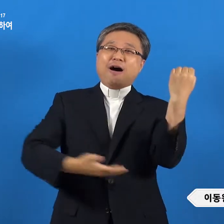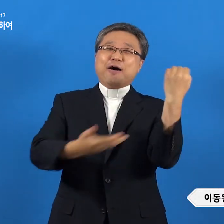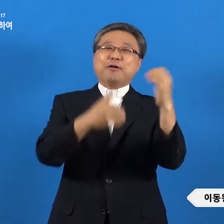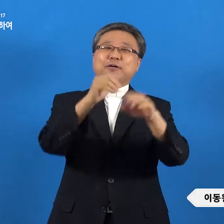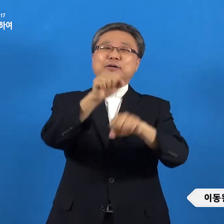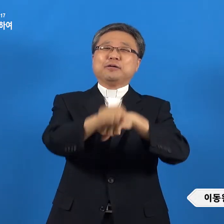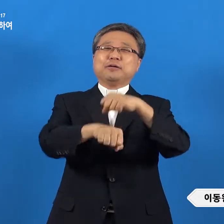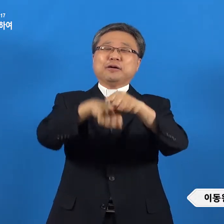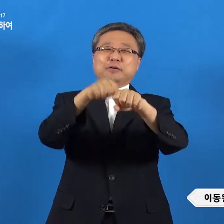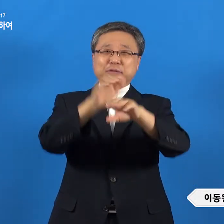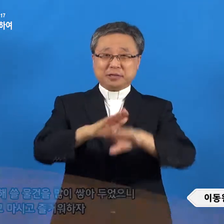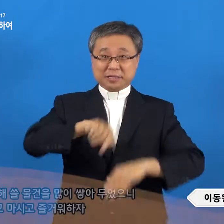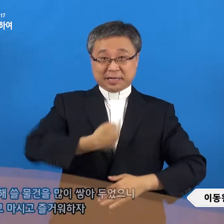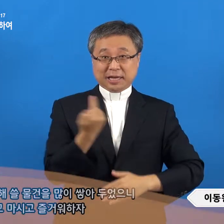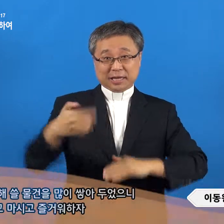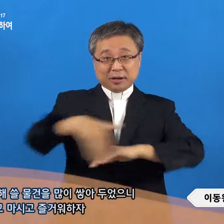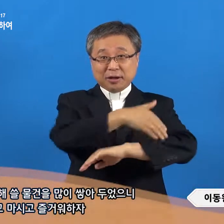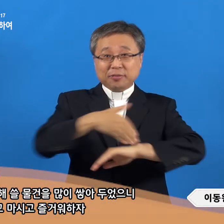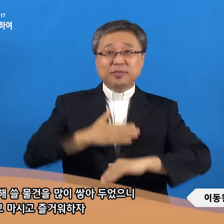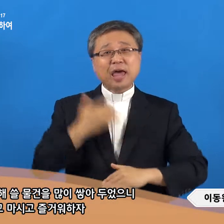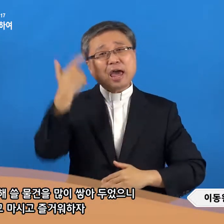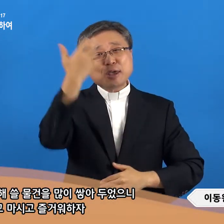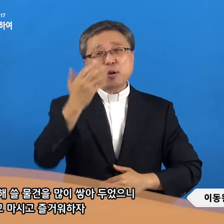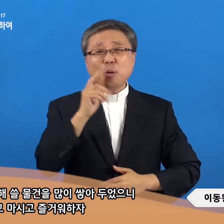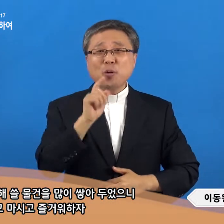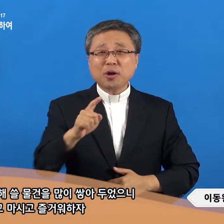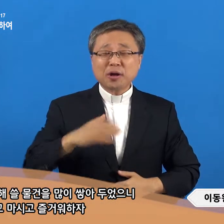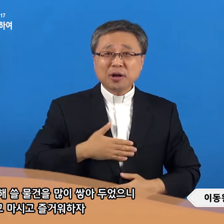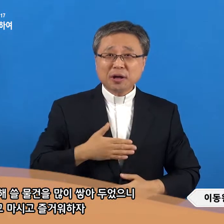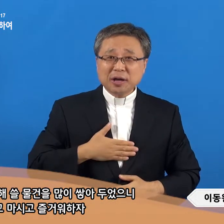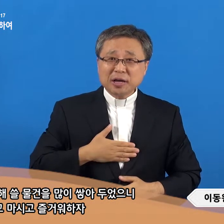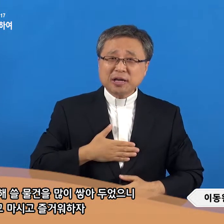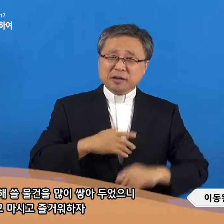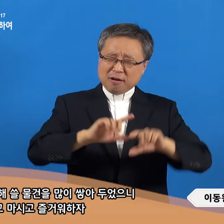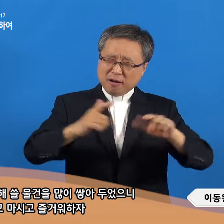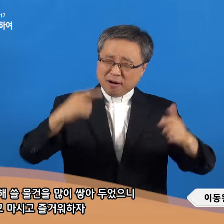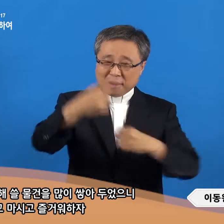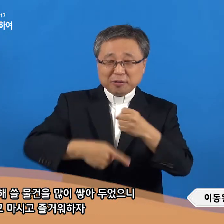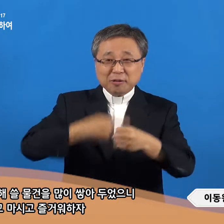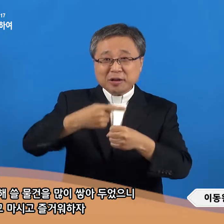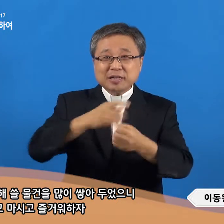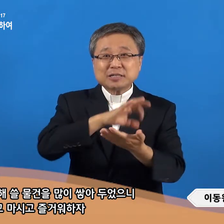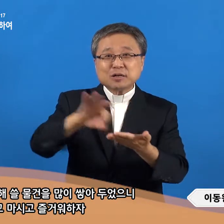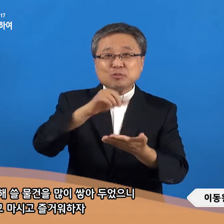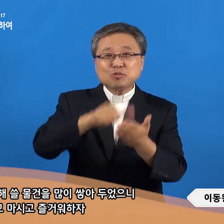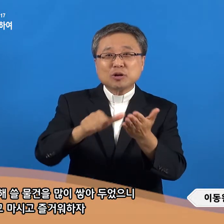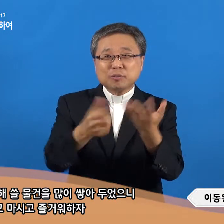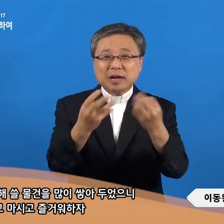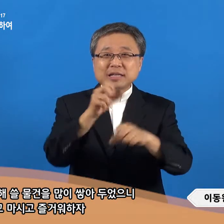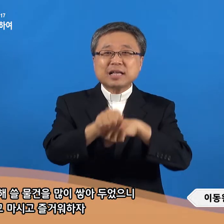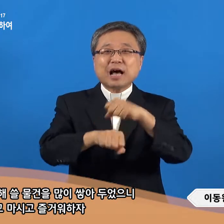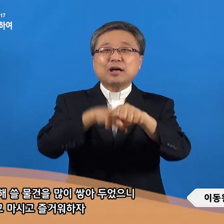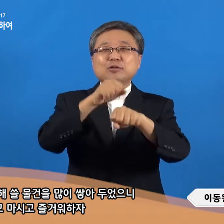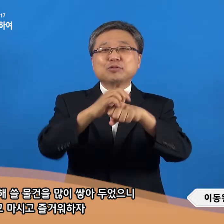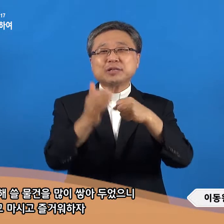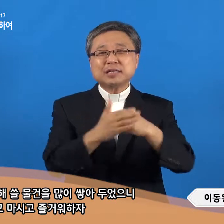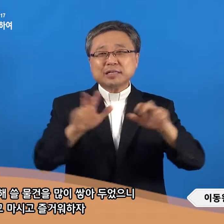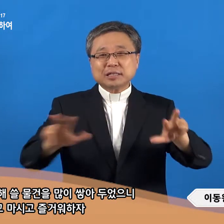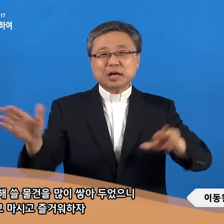자기의 계획을 말합니다. 내 영혼아, 여러 해 쓸 물건을 많이 쌓아두었으니 이제부터는 평안히